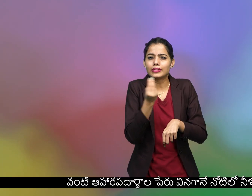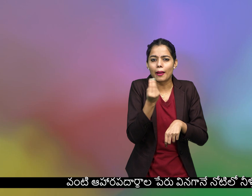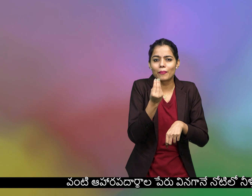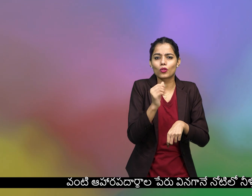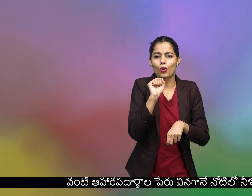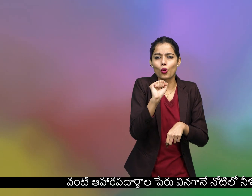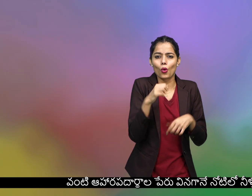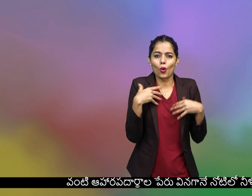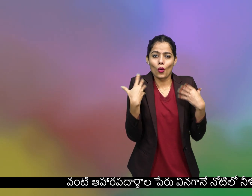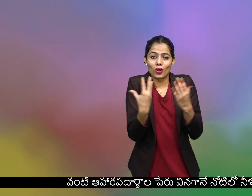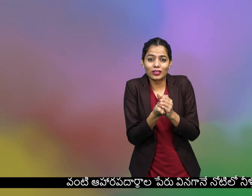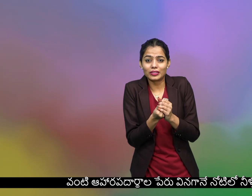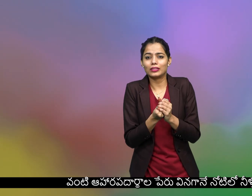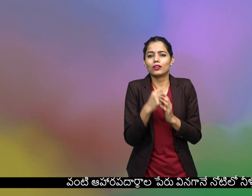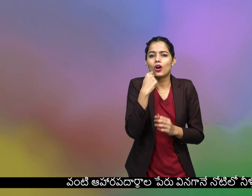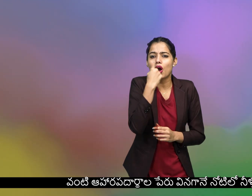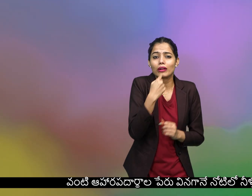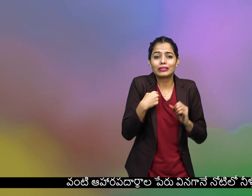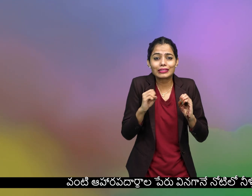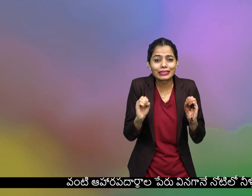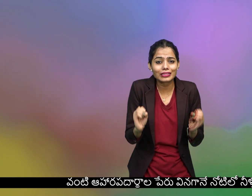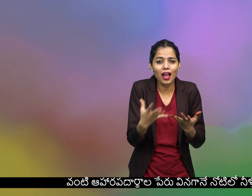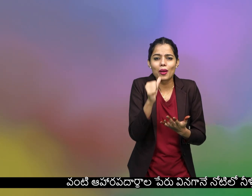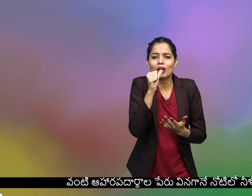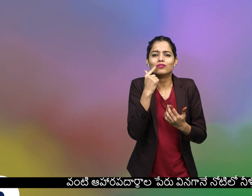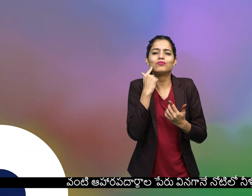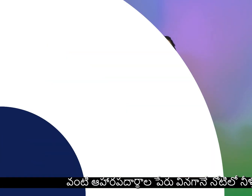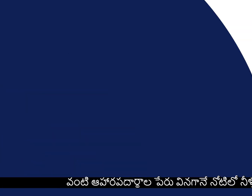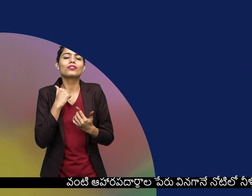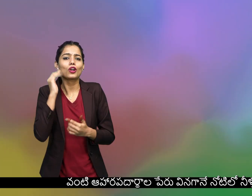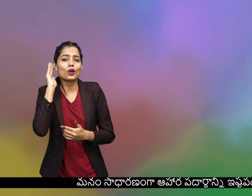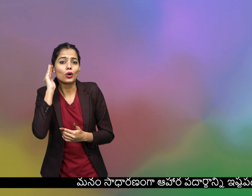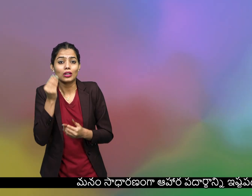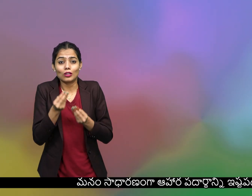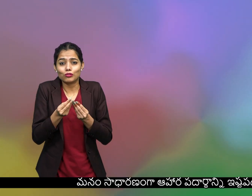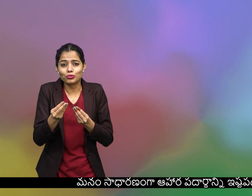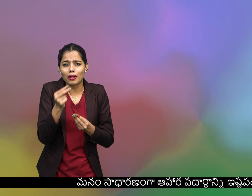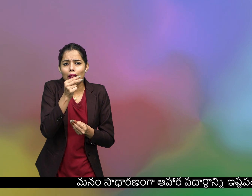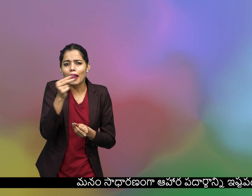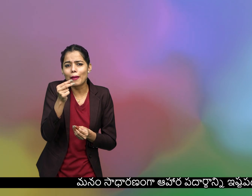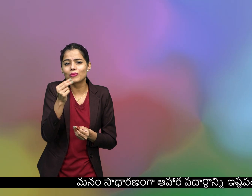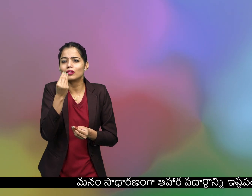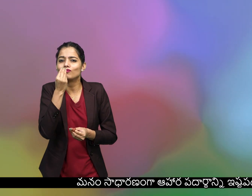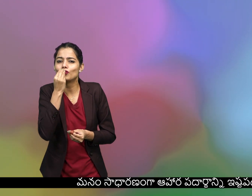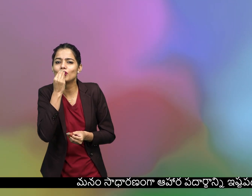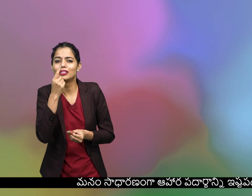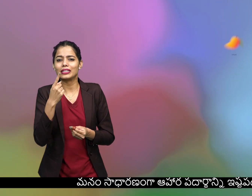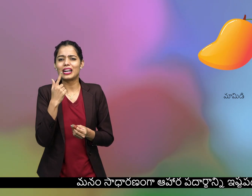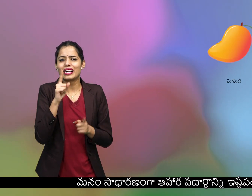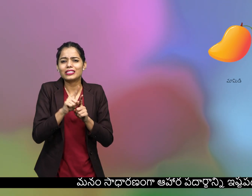ఆహార పదార్థాల పేర్లు వినగానే నోటిలో నీళ్లు వస్తాయి. మనం సాధారణంగా ఆహార